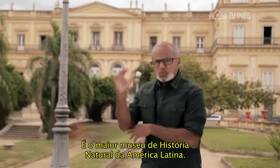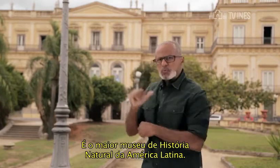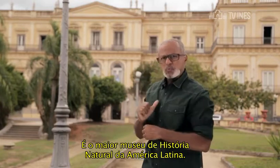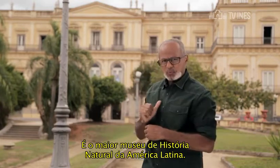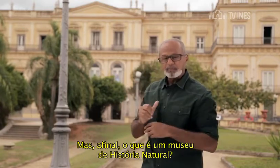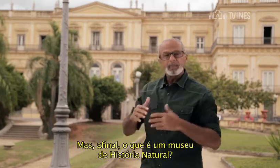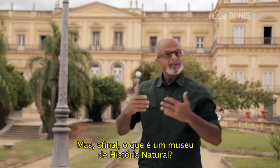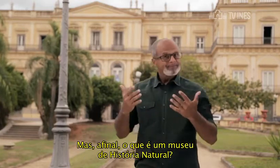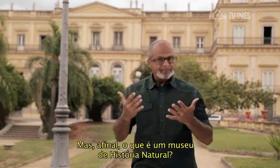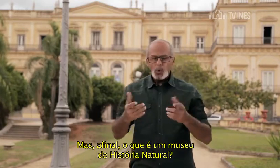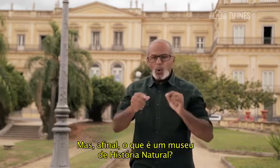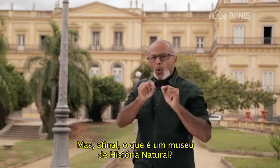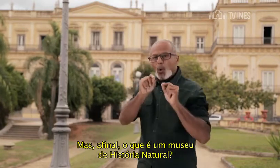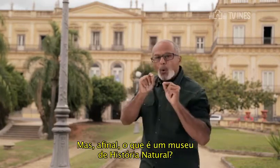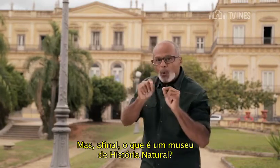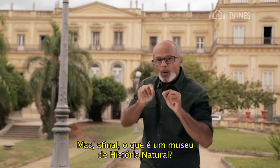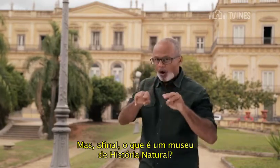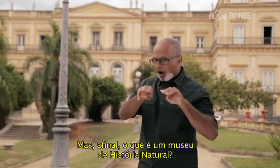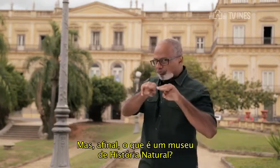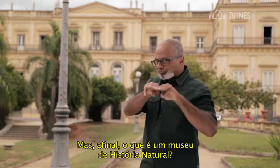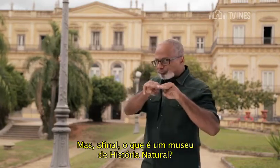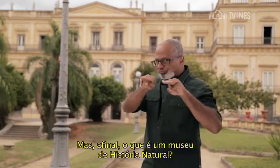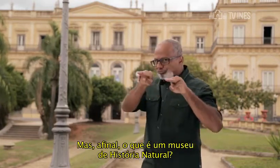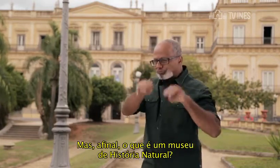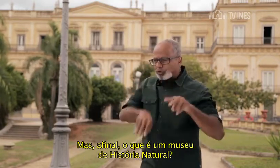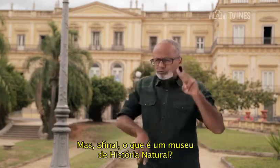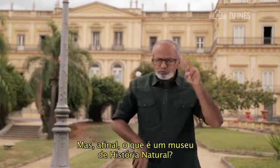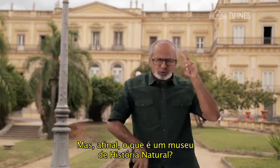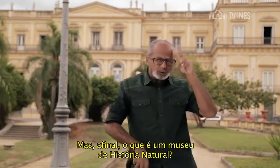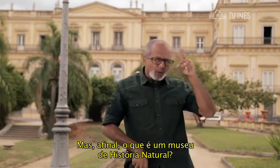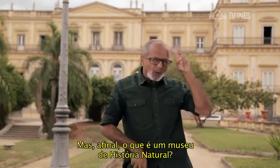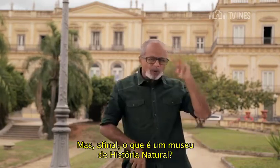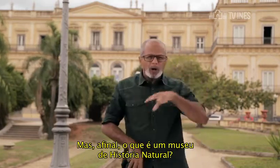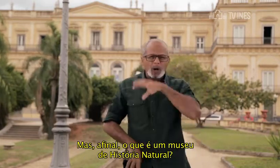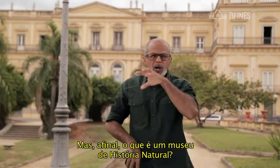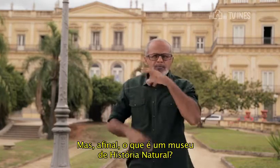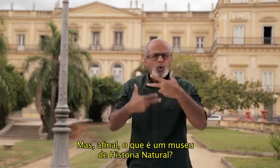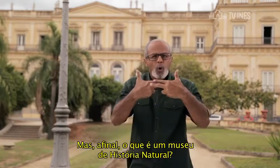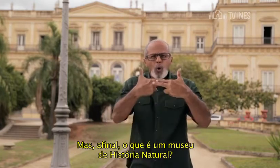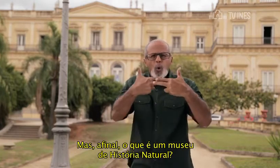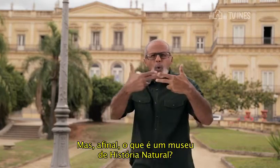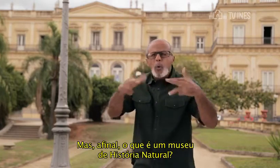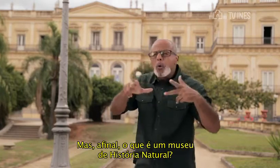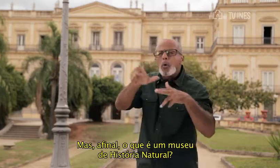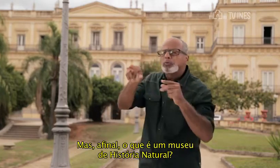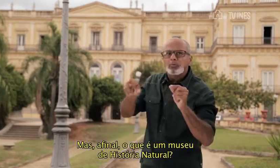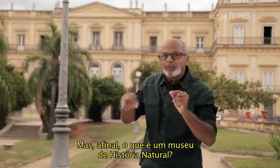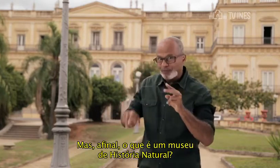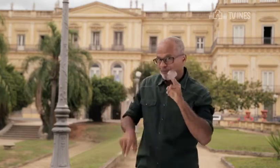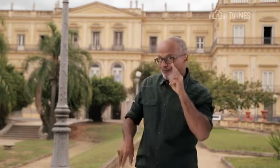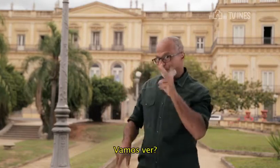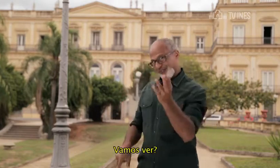Mas, afinal, o que é um museu de história natural? Vamos ver?